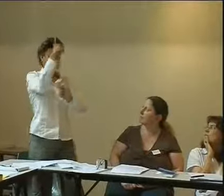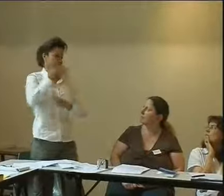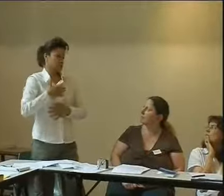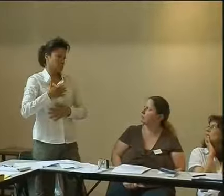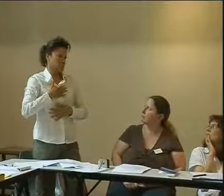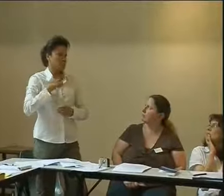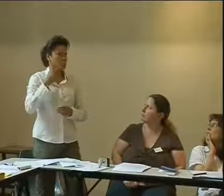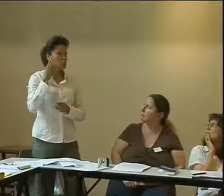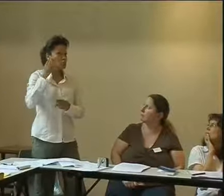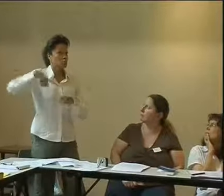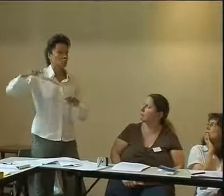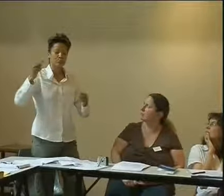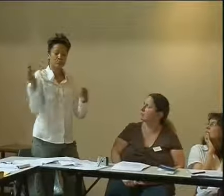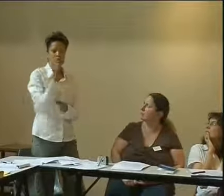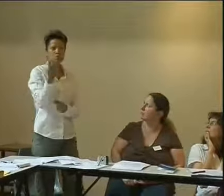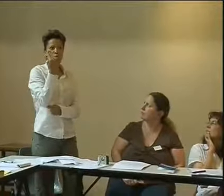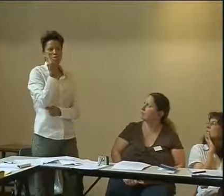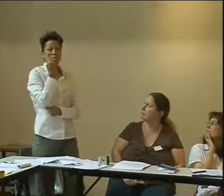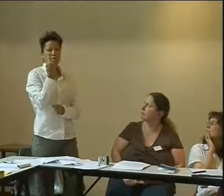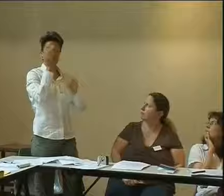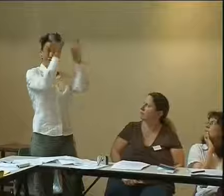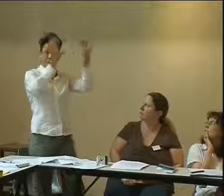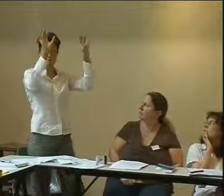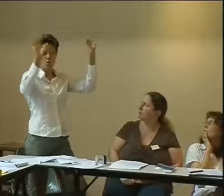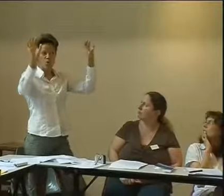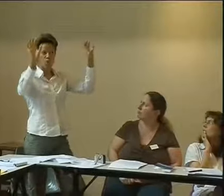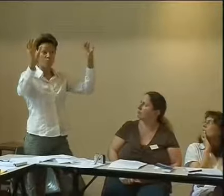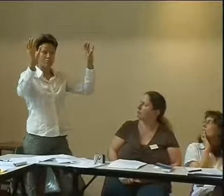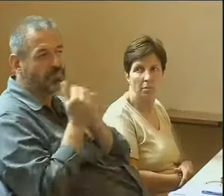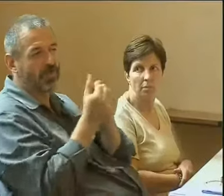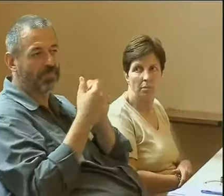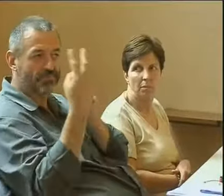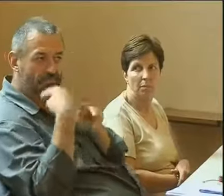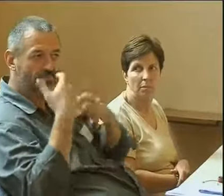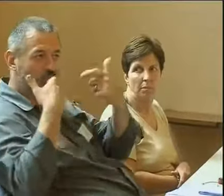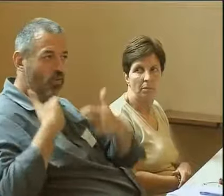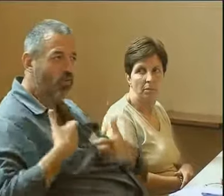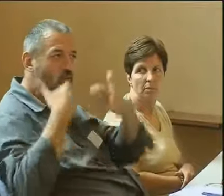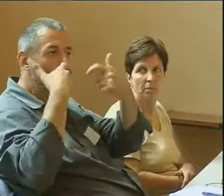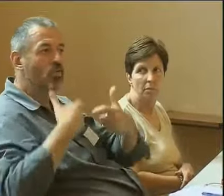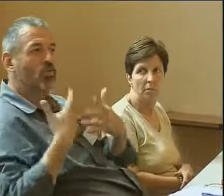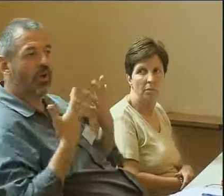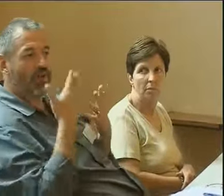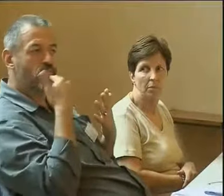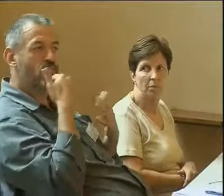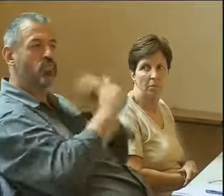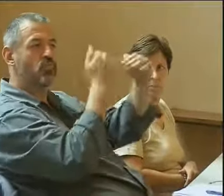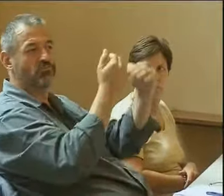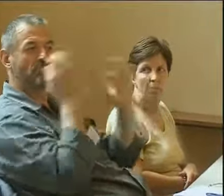En France, en Suisse et dans la francophonie, les sourds et malentendants représentent des dizaines de milliers de personnes. La plupart d'entre eux n'ont